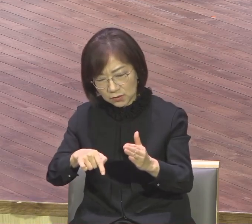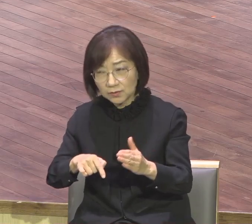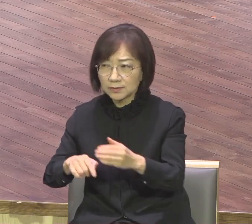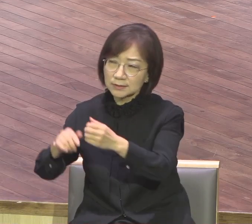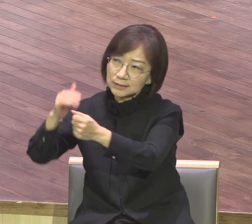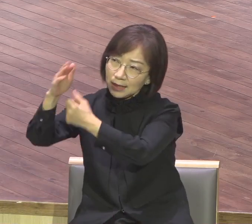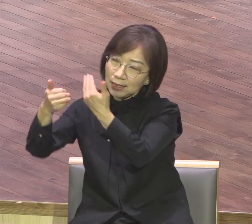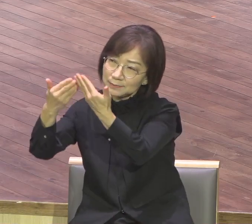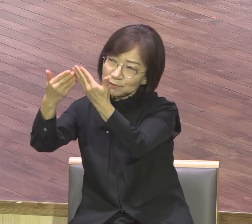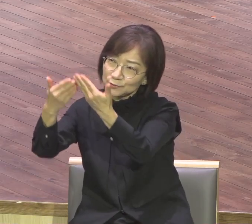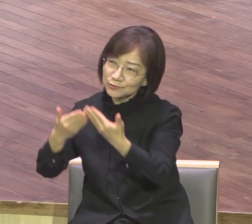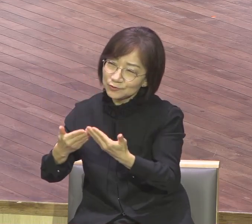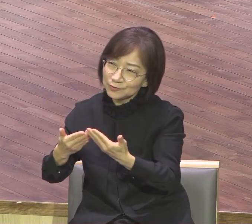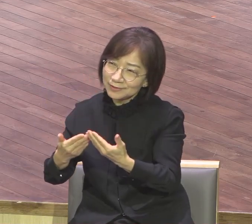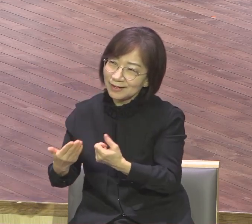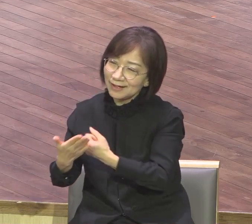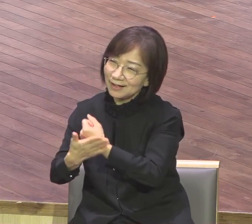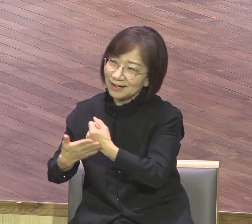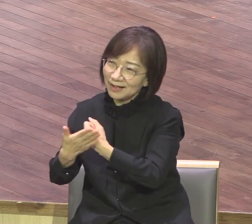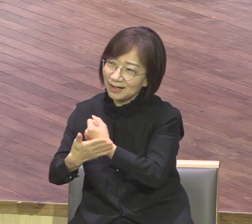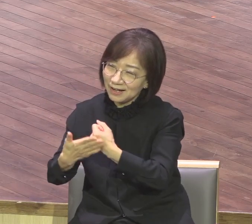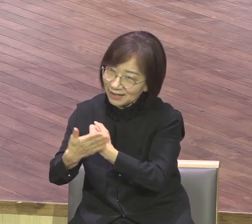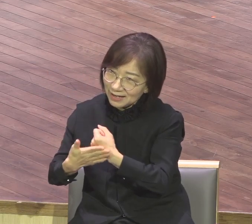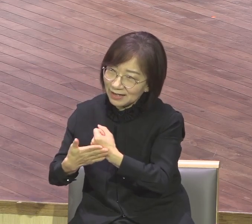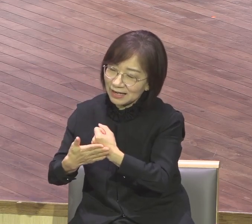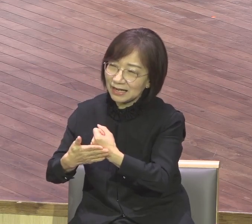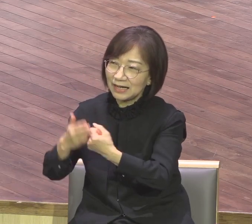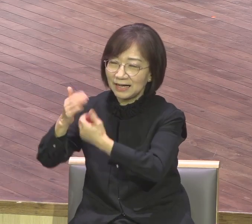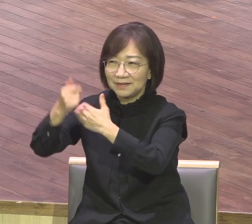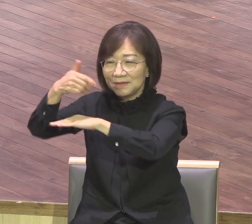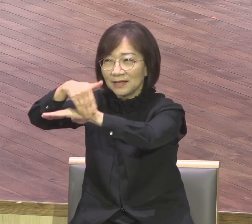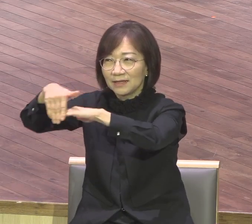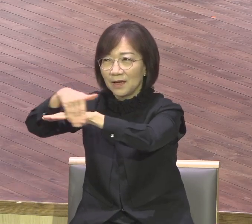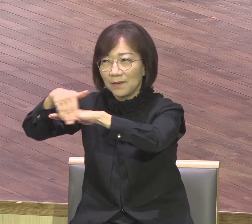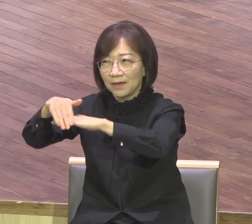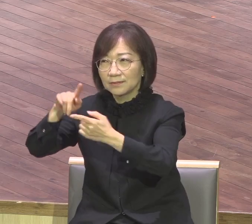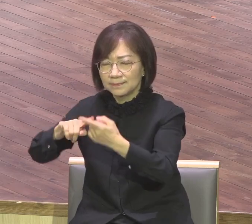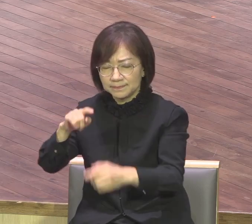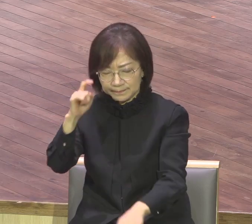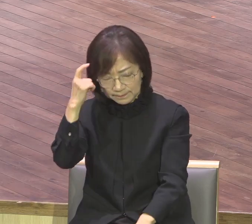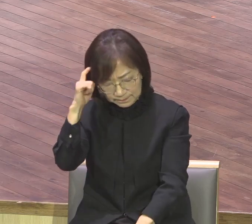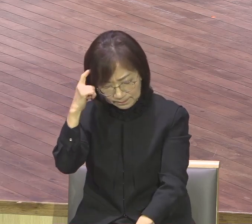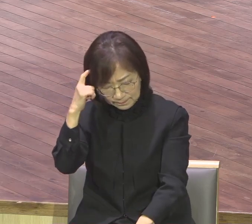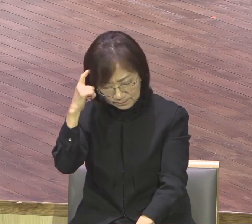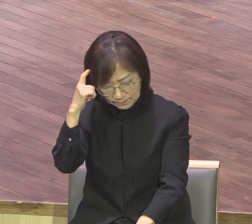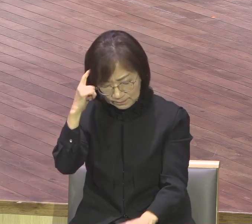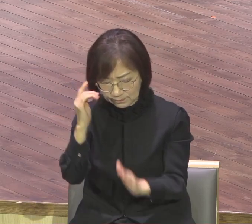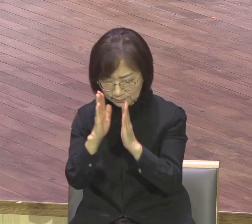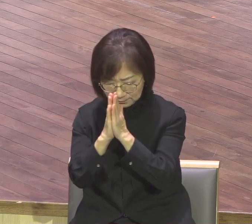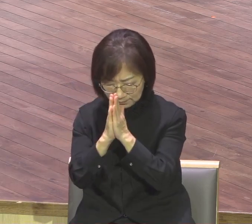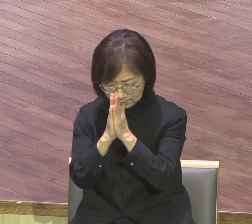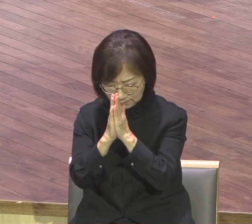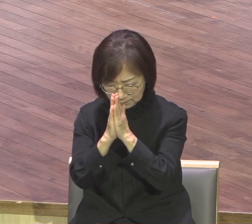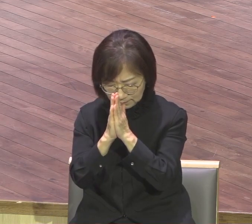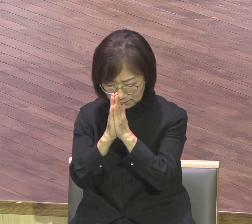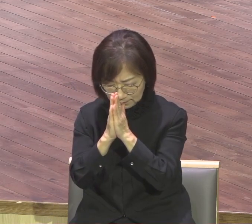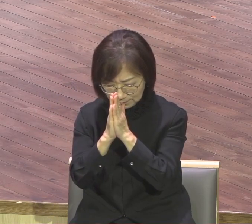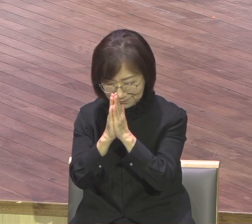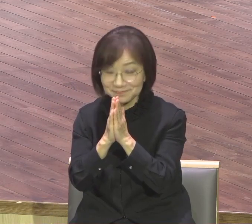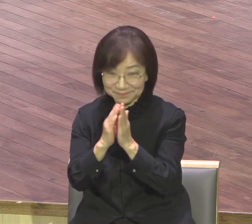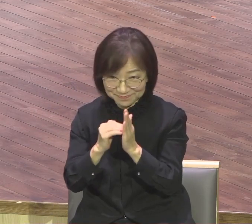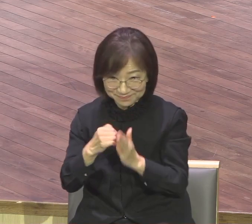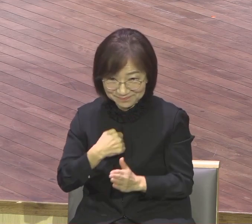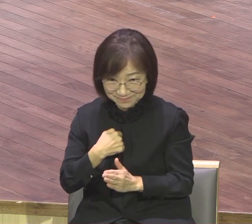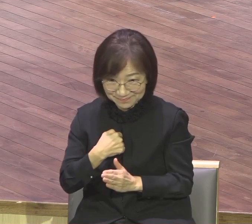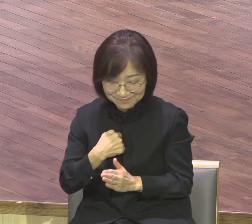주신 그 은혜와 그 섭리를 깊이 묵상하는 시간이 있습니다. Mientras meditaba en el avión, no pude